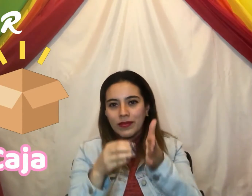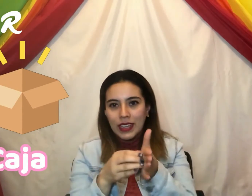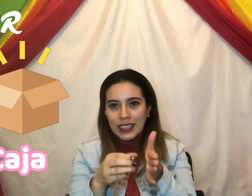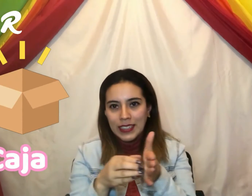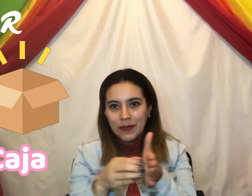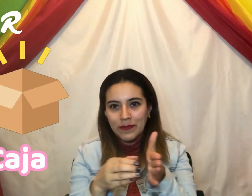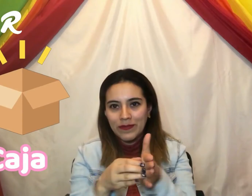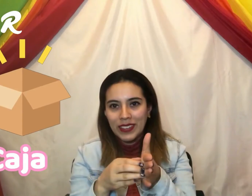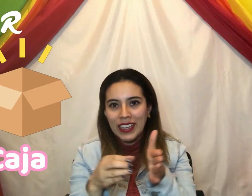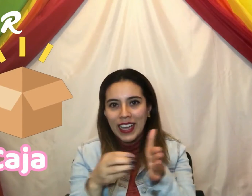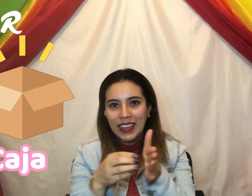así. Caja.